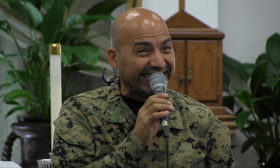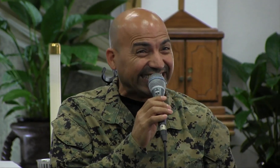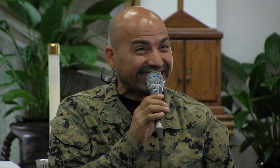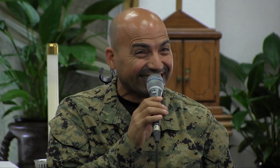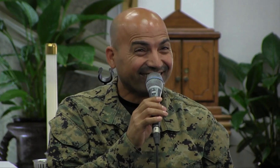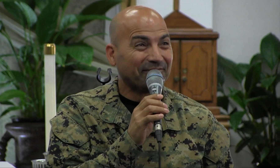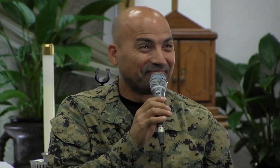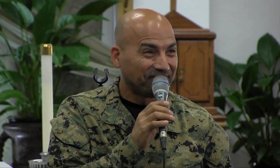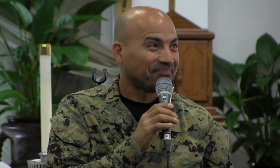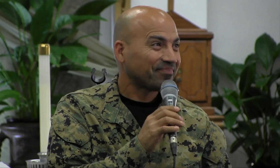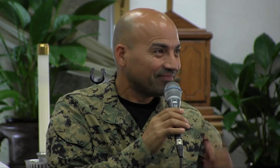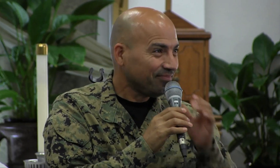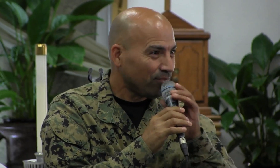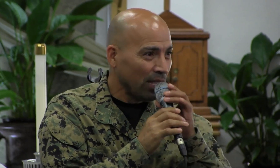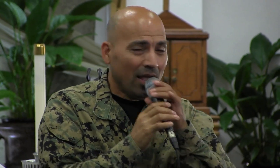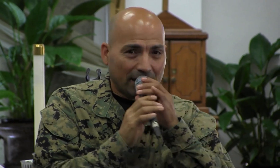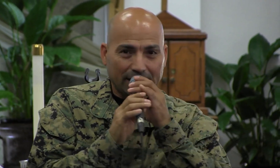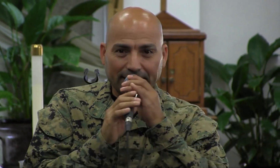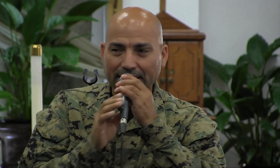perdonar.